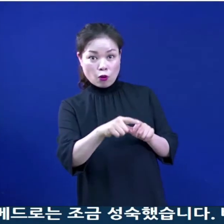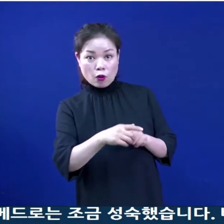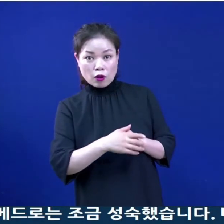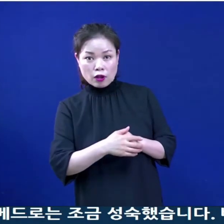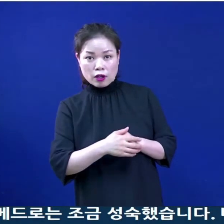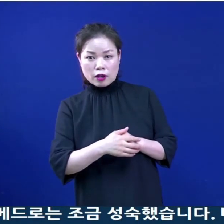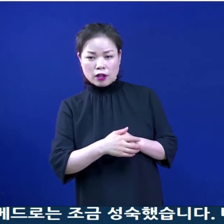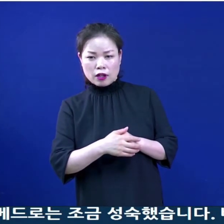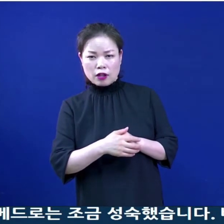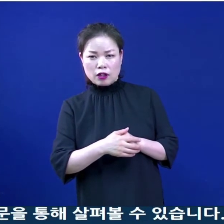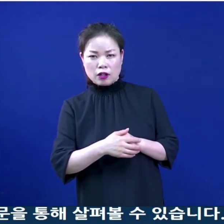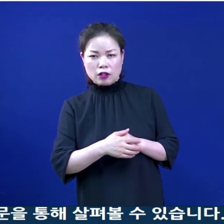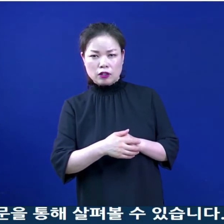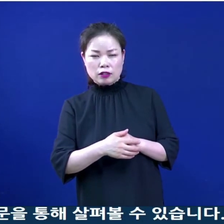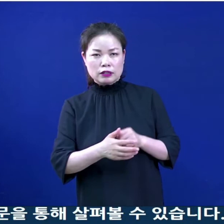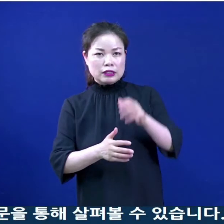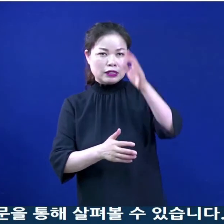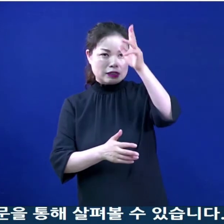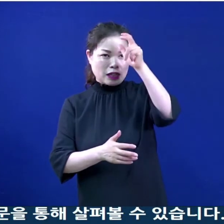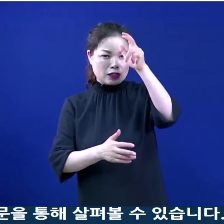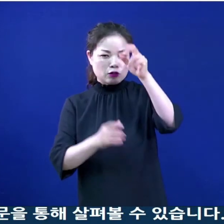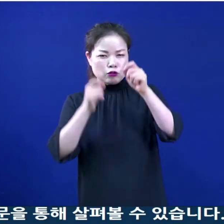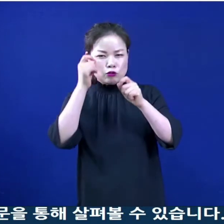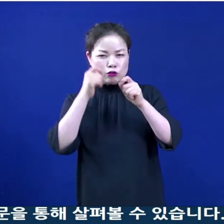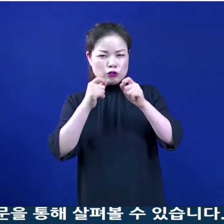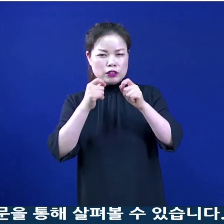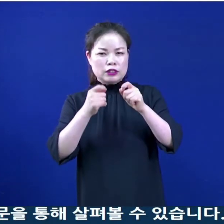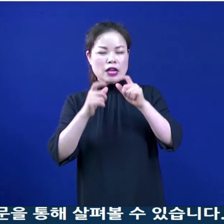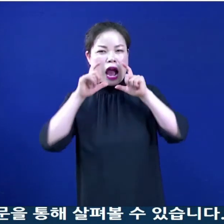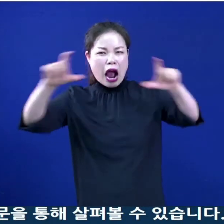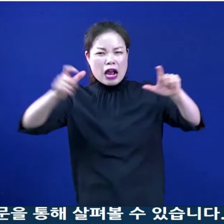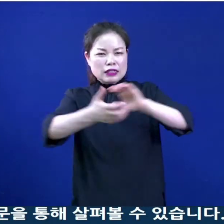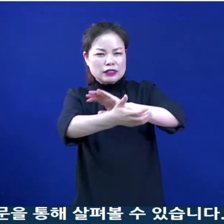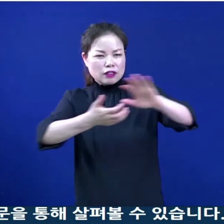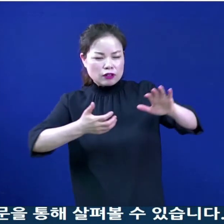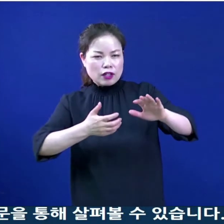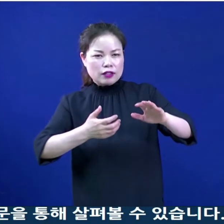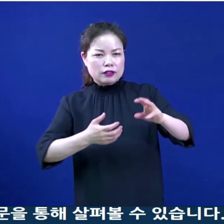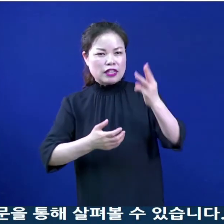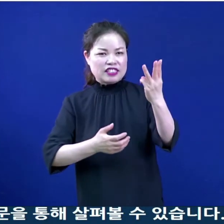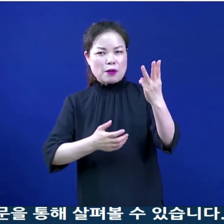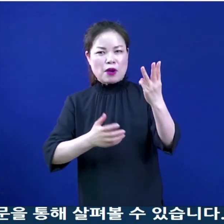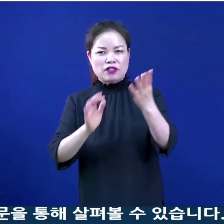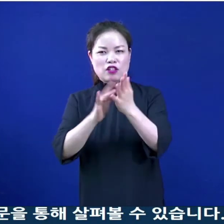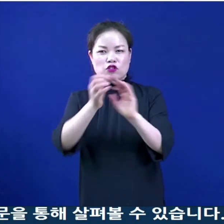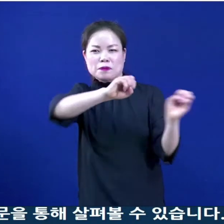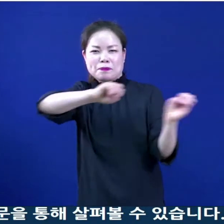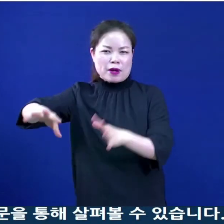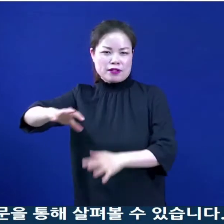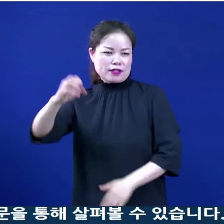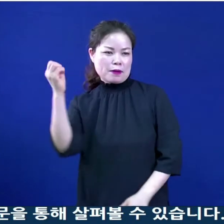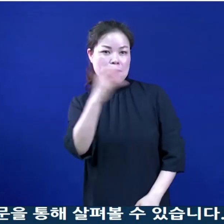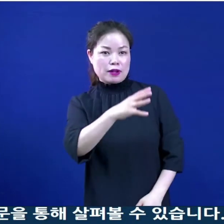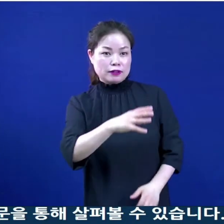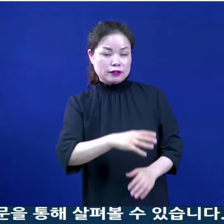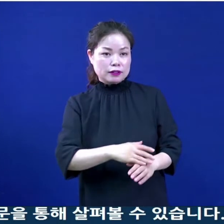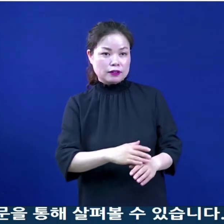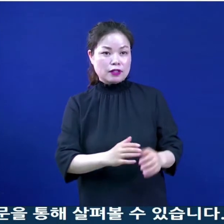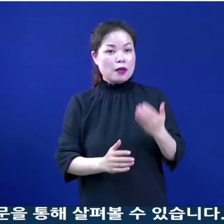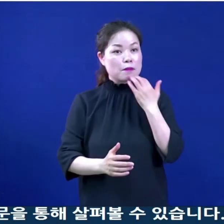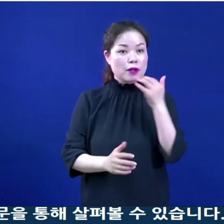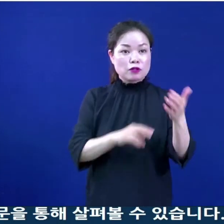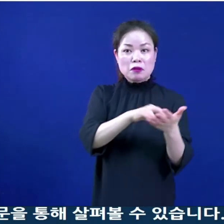이 다굴기 2번 전에 네가 3번 나를 부인하리라. 베드로가 뭐라고 설명을 합니까? 뭐라고 답을